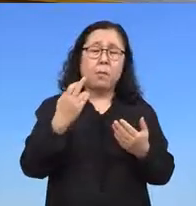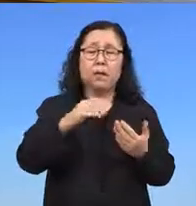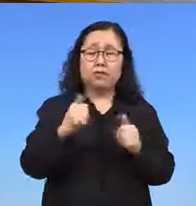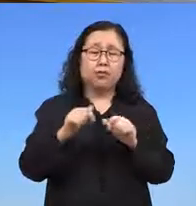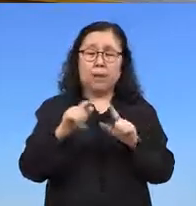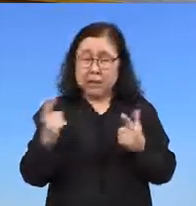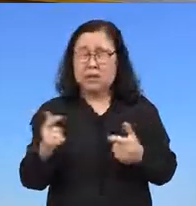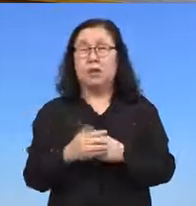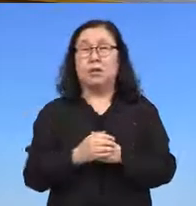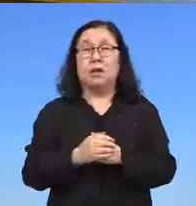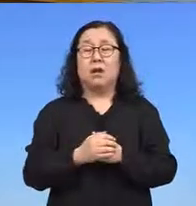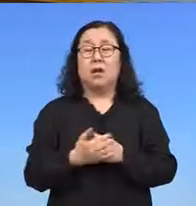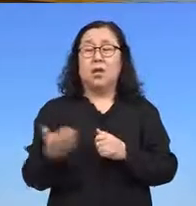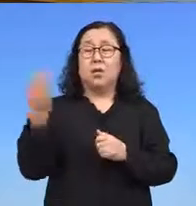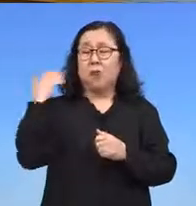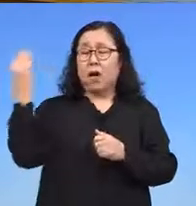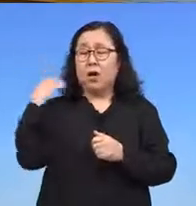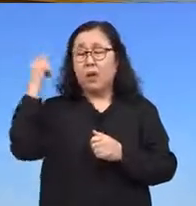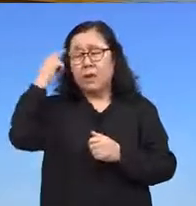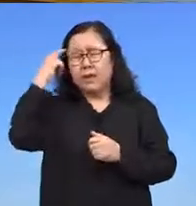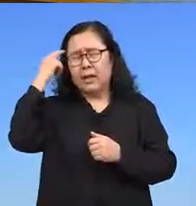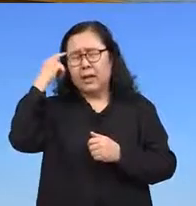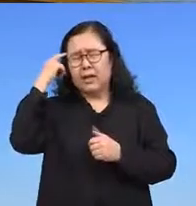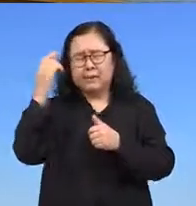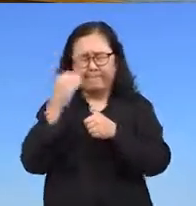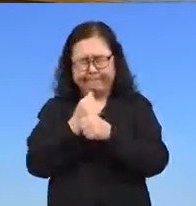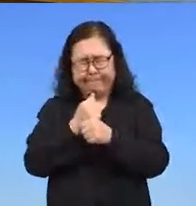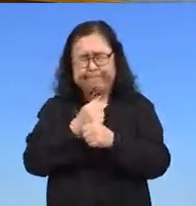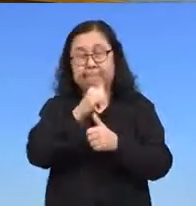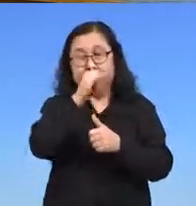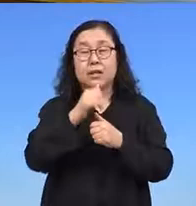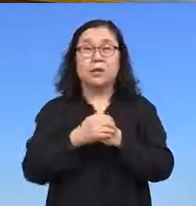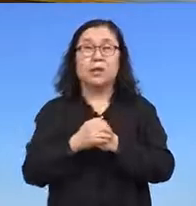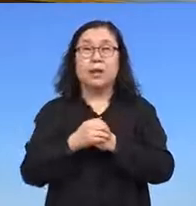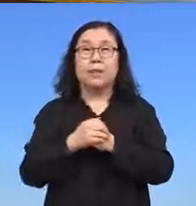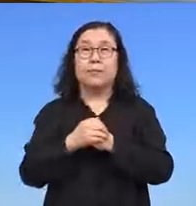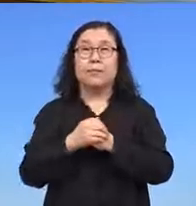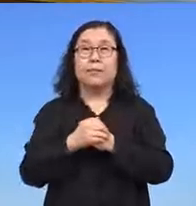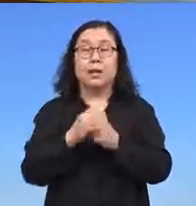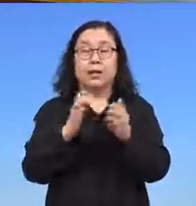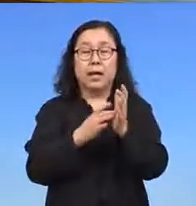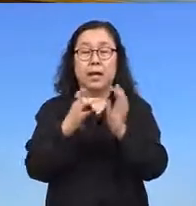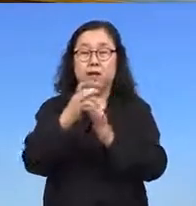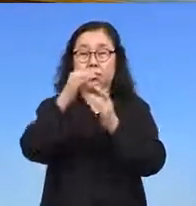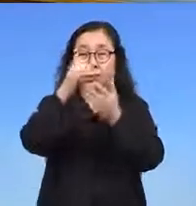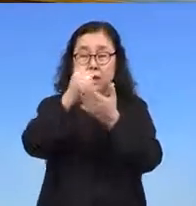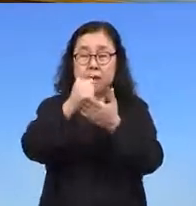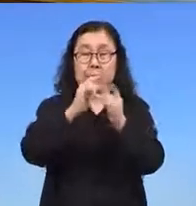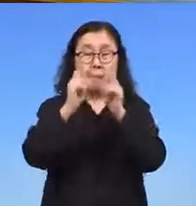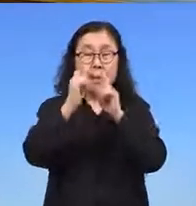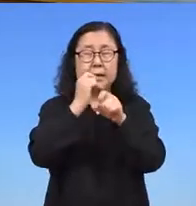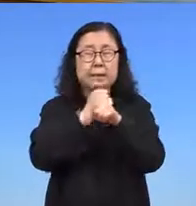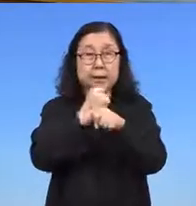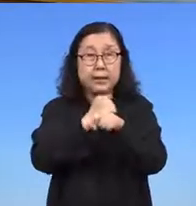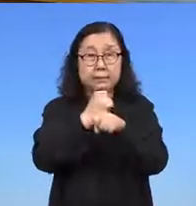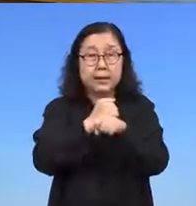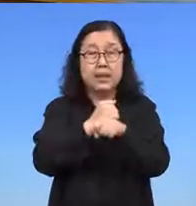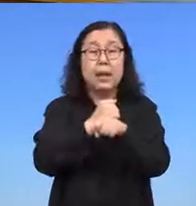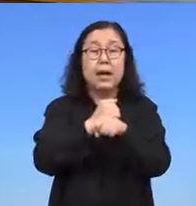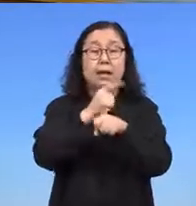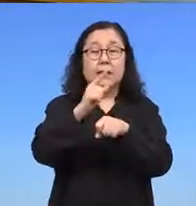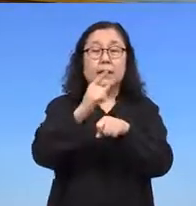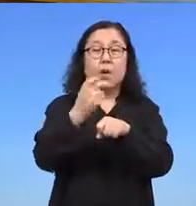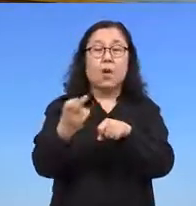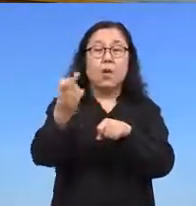않습니다. 무기력한 과거에 지금 마르다는 생각이 고정되어 있는데요, 그런 마르다를 보고 예수님께서 23절,